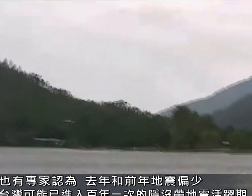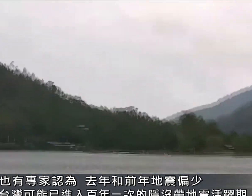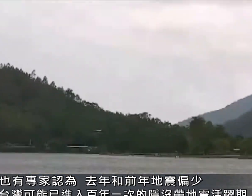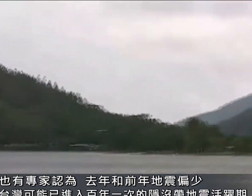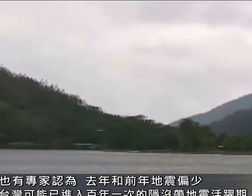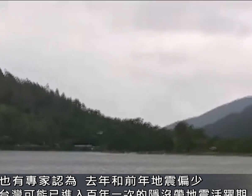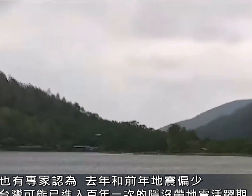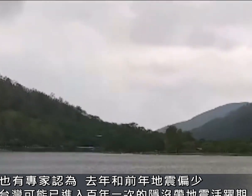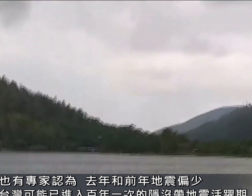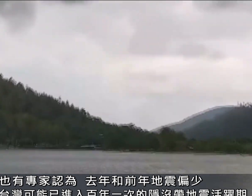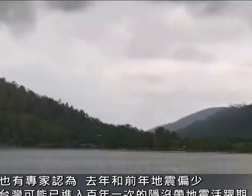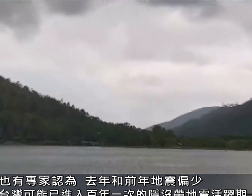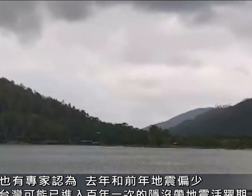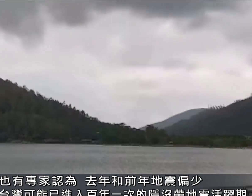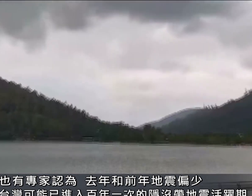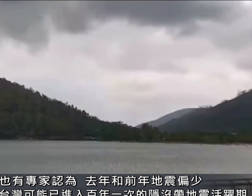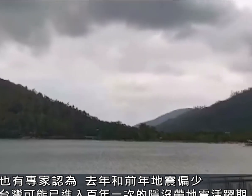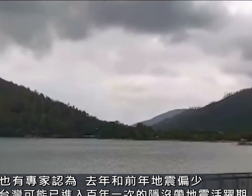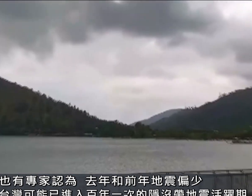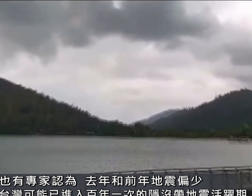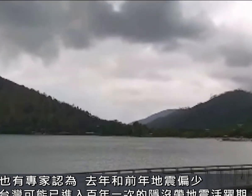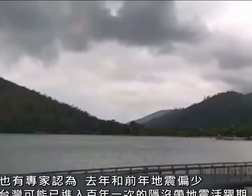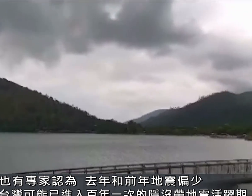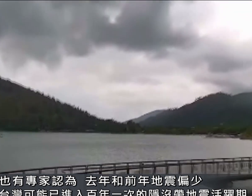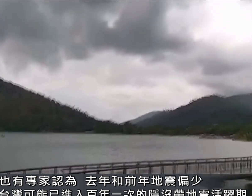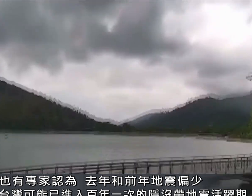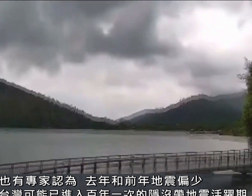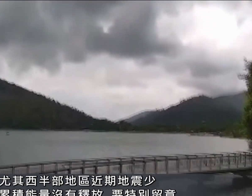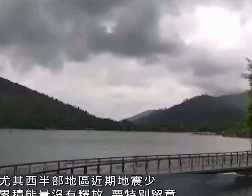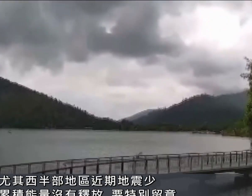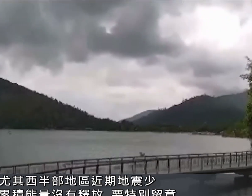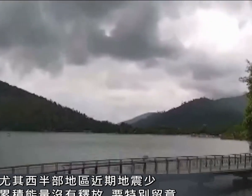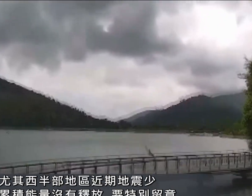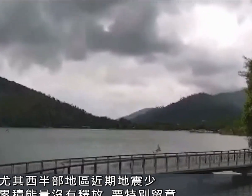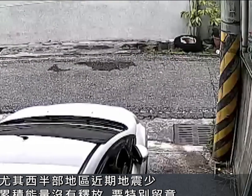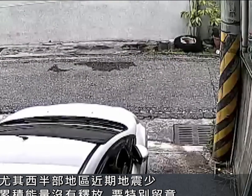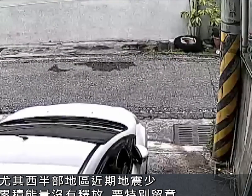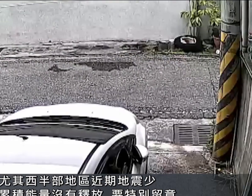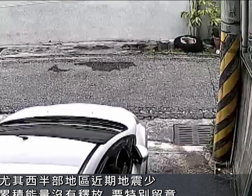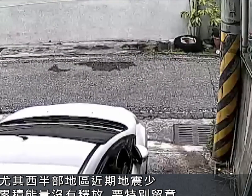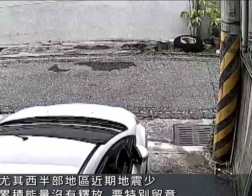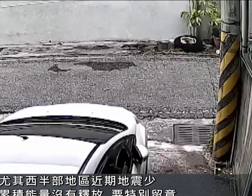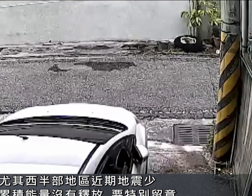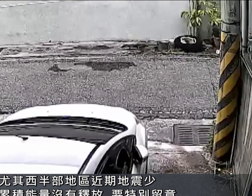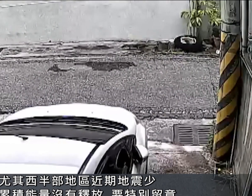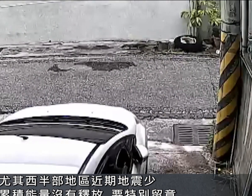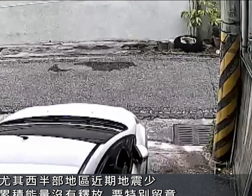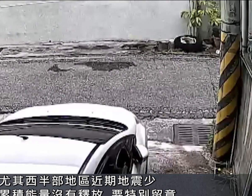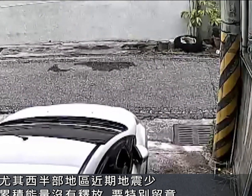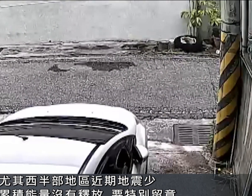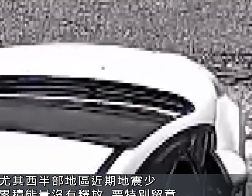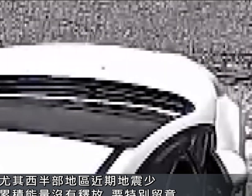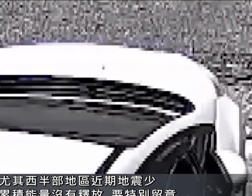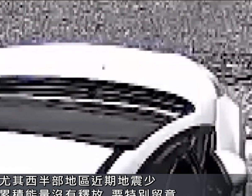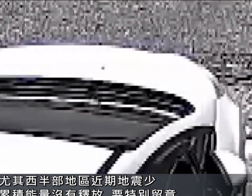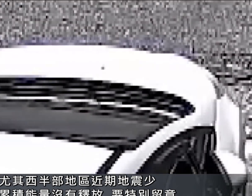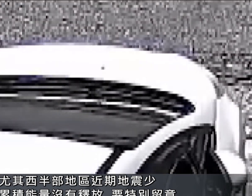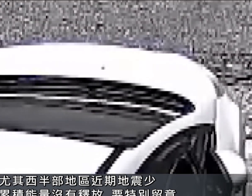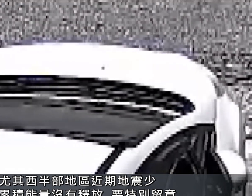少，台湾可能已经进入百年一次的隐末代地震活跃期，尤其西半部地区近期地震少，累积能量没有释